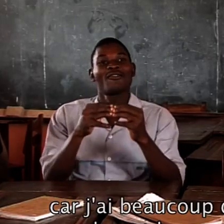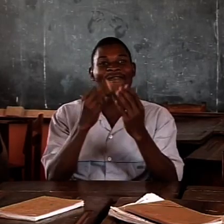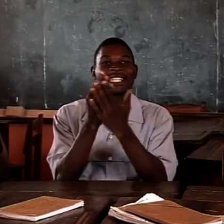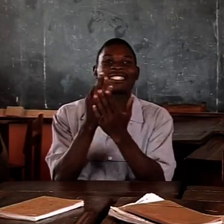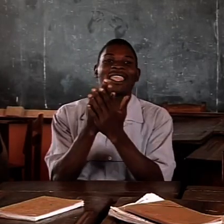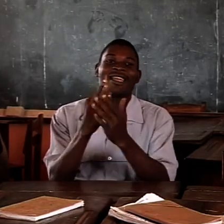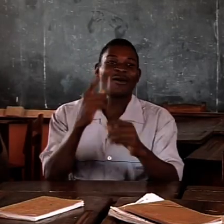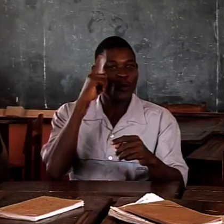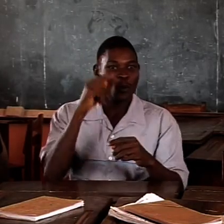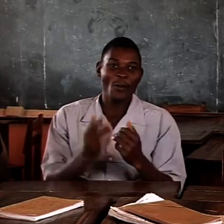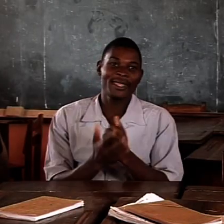cours.